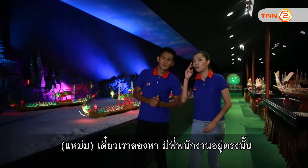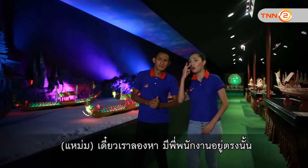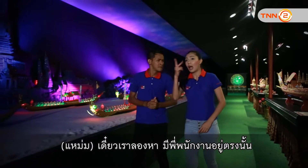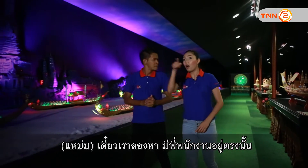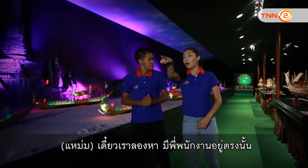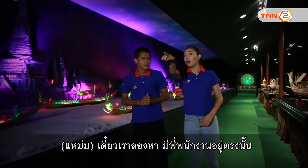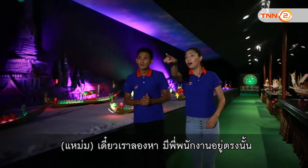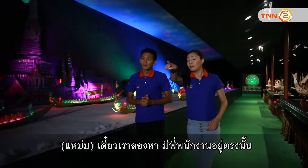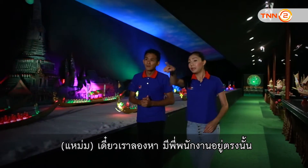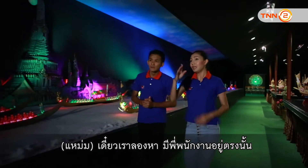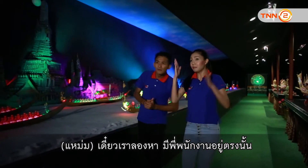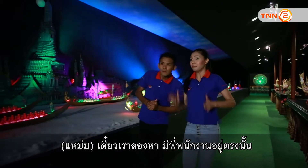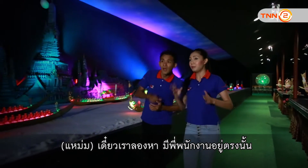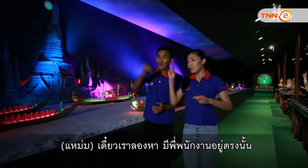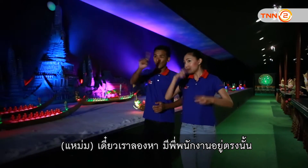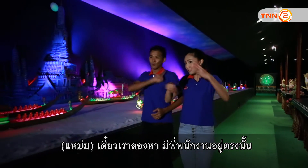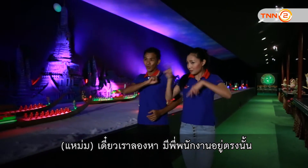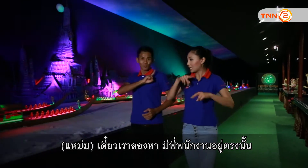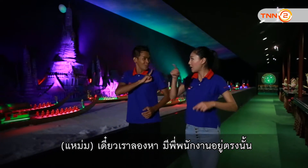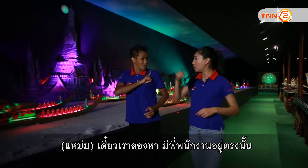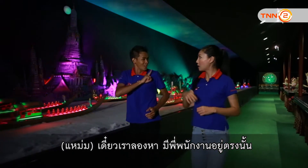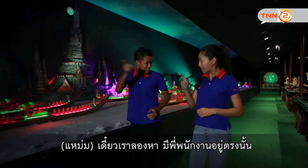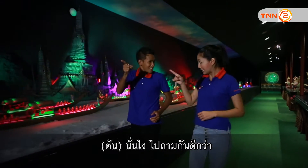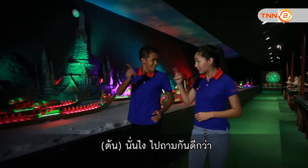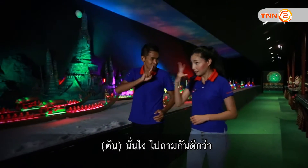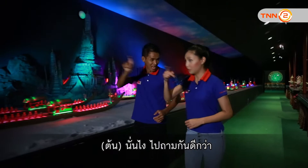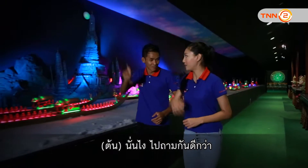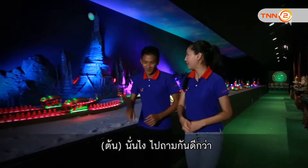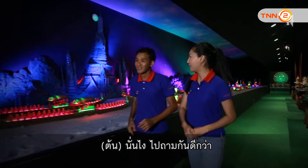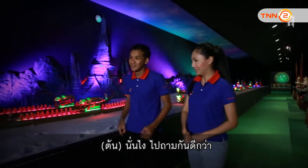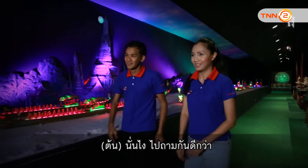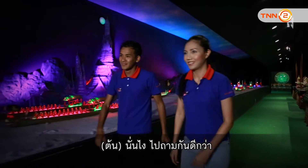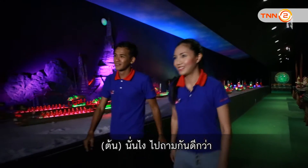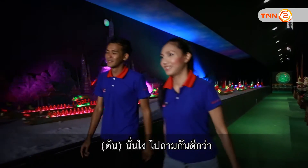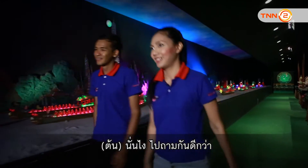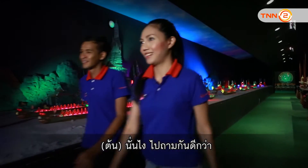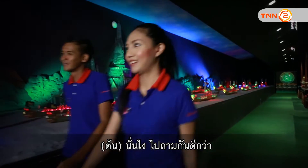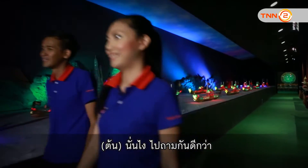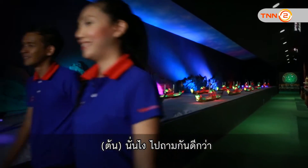องหาอ๋อพี่มีพี่พนักงานอยู่ตรงนั้น นั่นไงไปถามกันดีกว่า